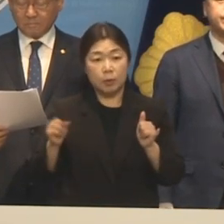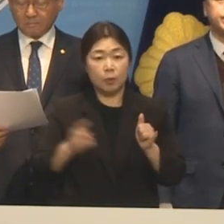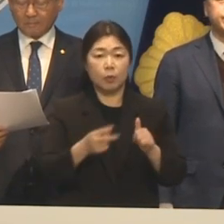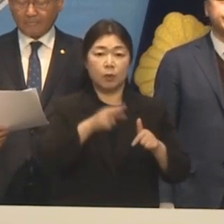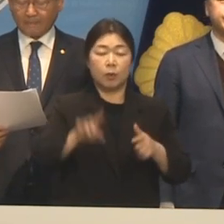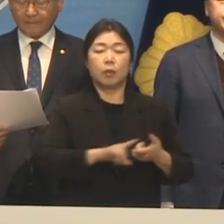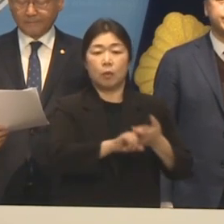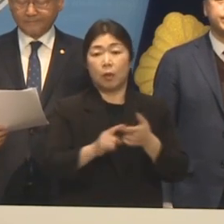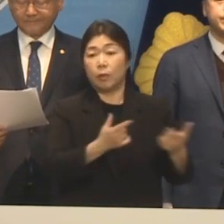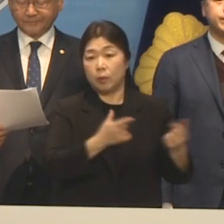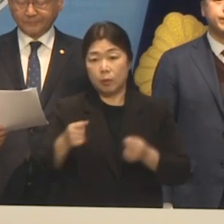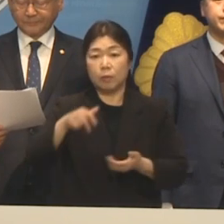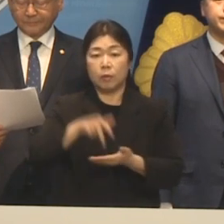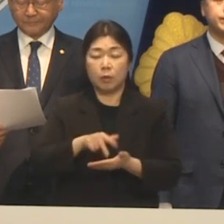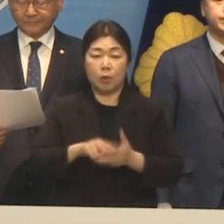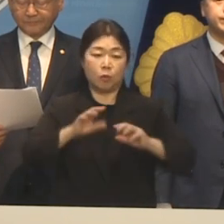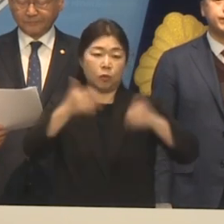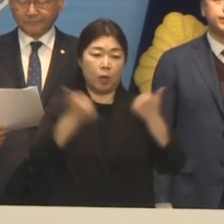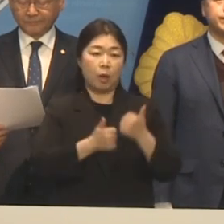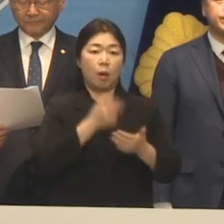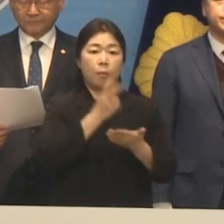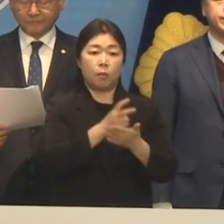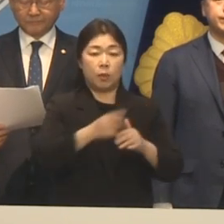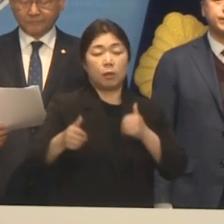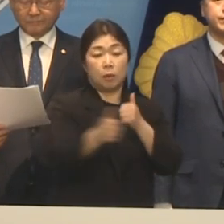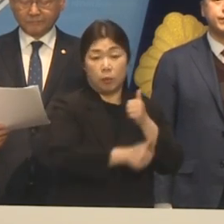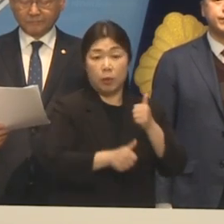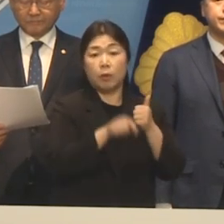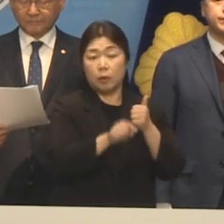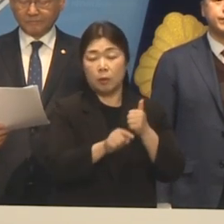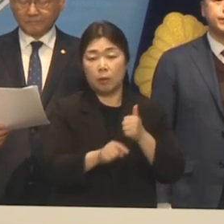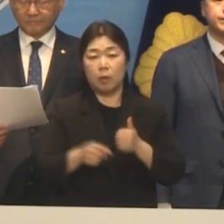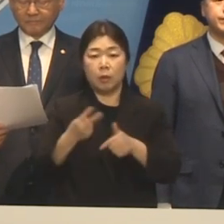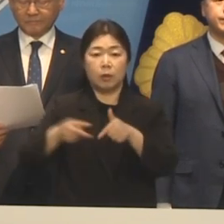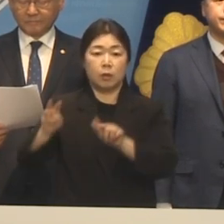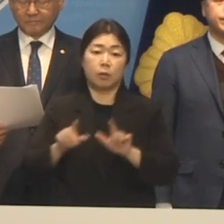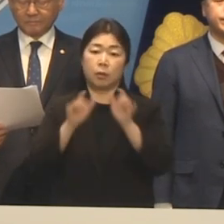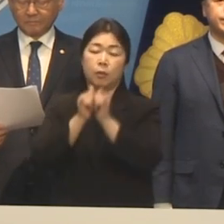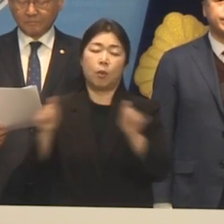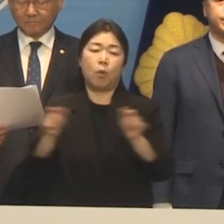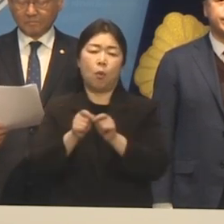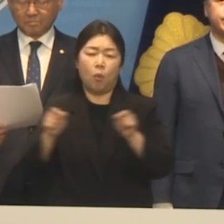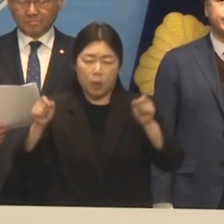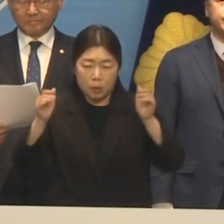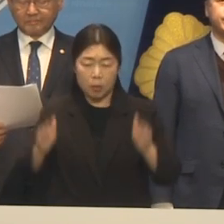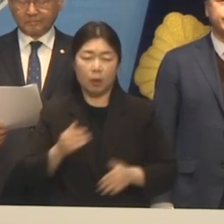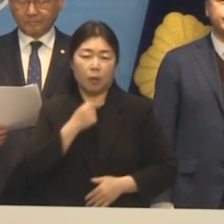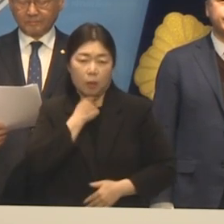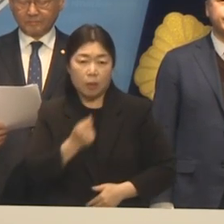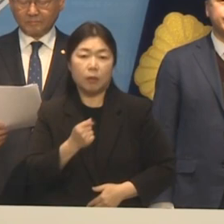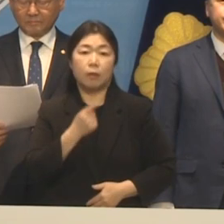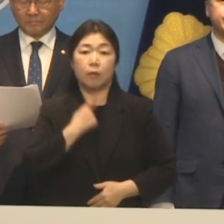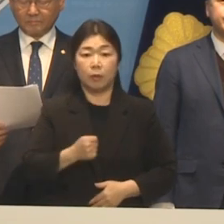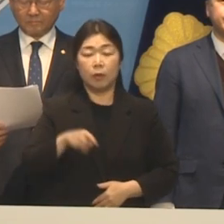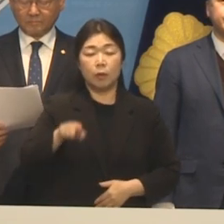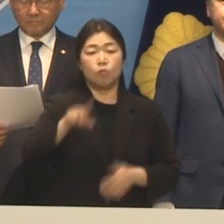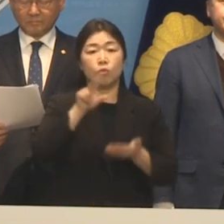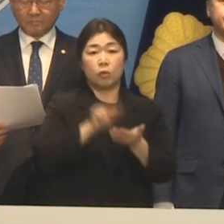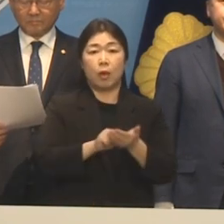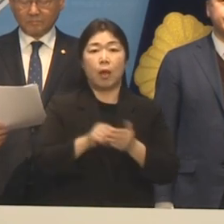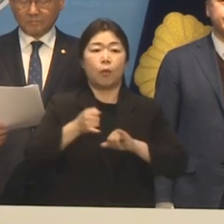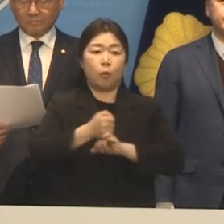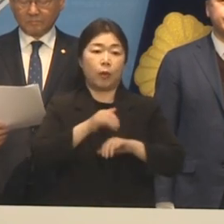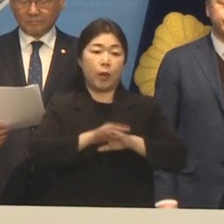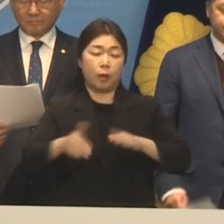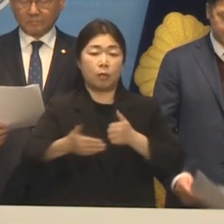시민연합 일동은 국회 법제사법위원회가 인천 시민들이 오래된 수건 을 이번에 반드시 해결해 주실